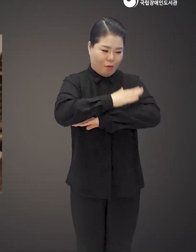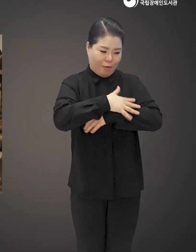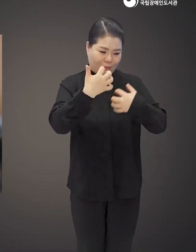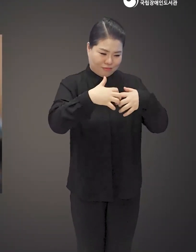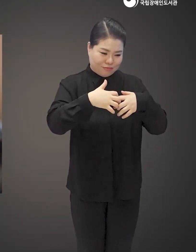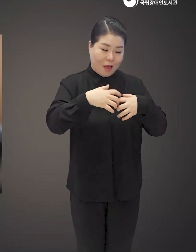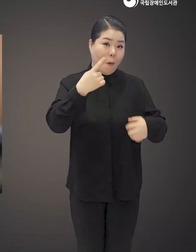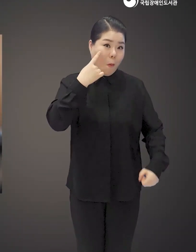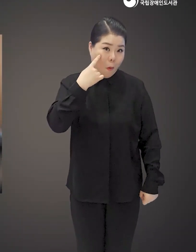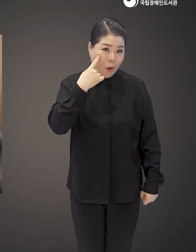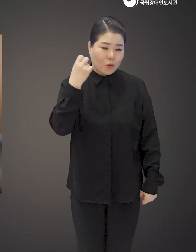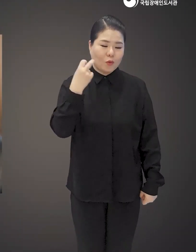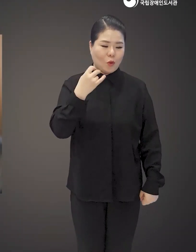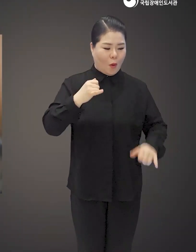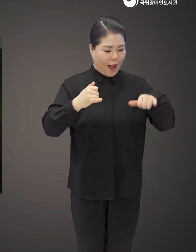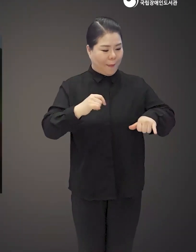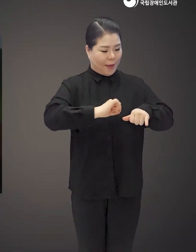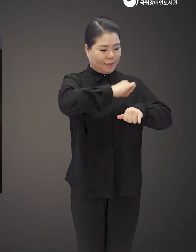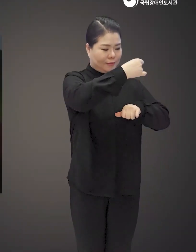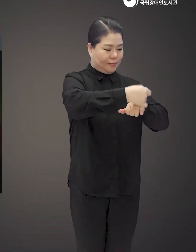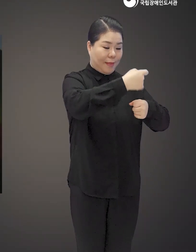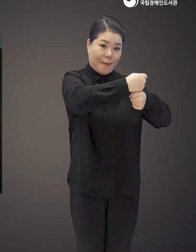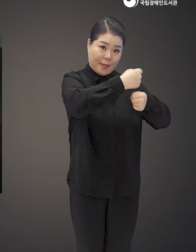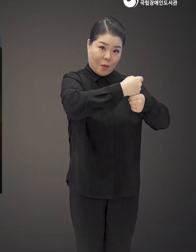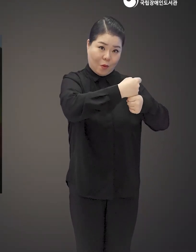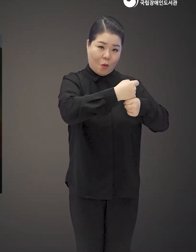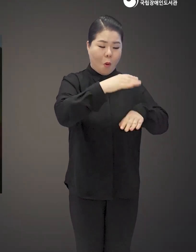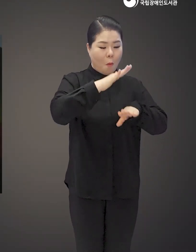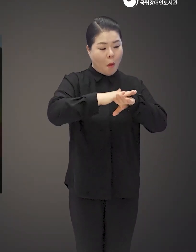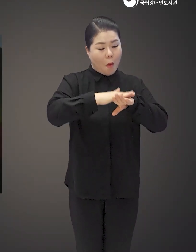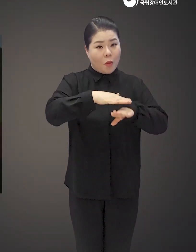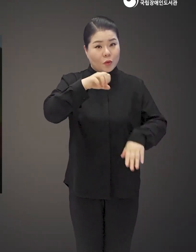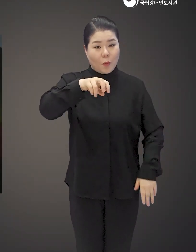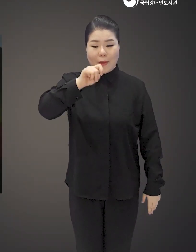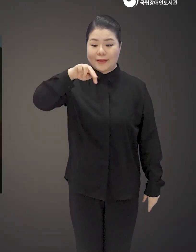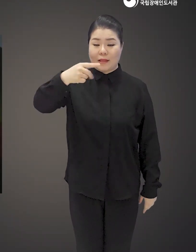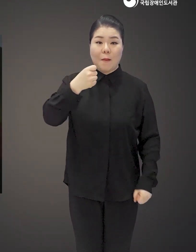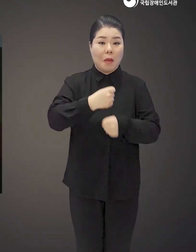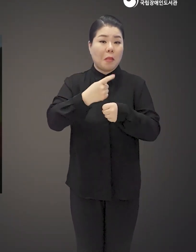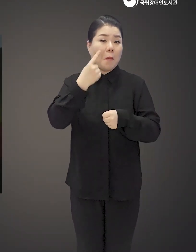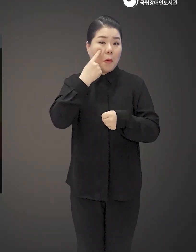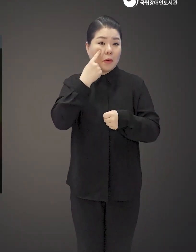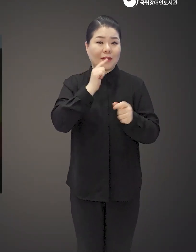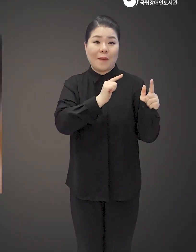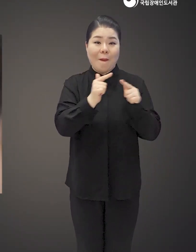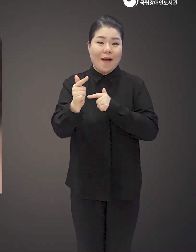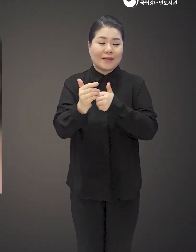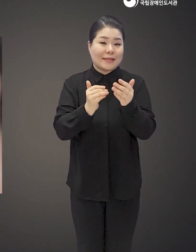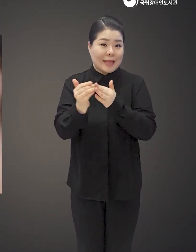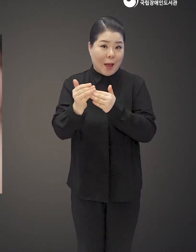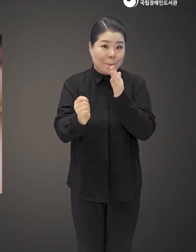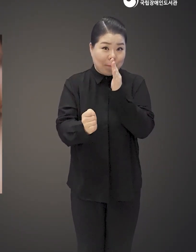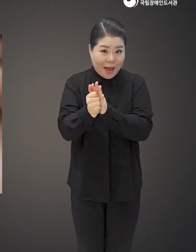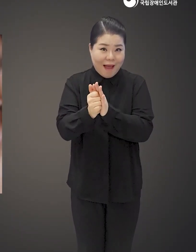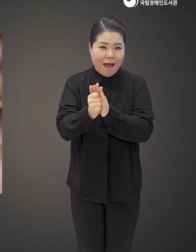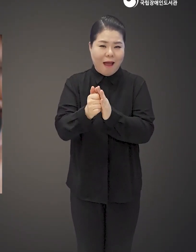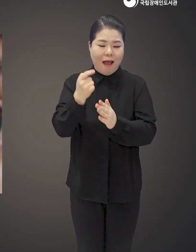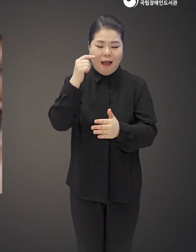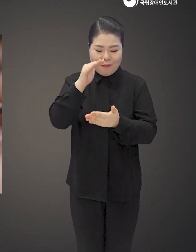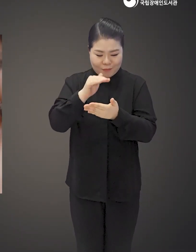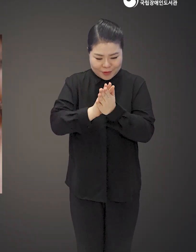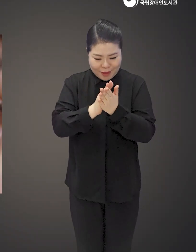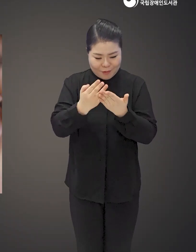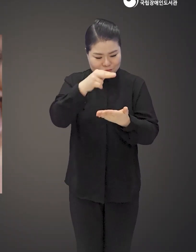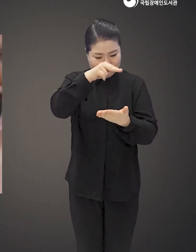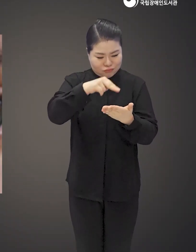돌리거나 파스망트리를 짜고 함없이 맨손으로 파스텔을 만들어보는 것과 같은 그런 특이한 체험이